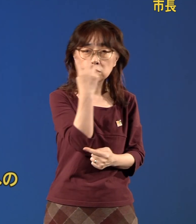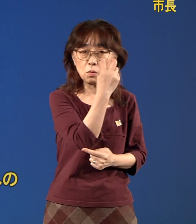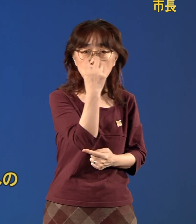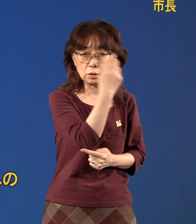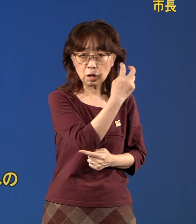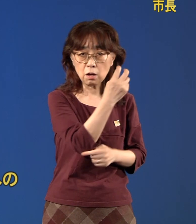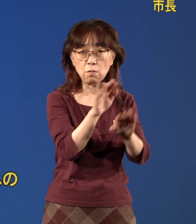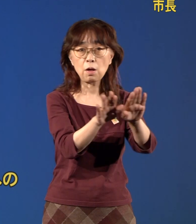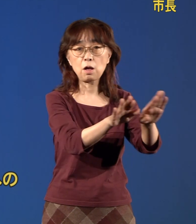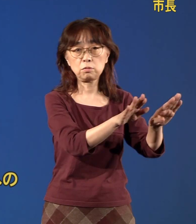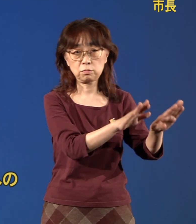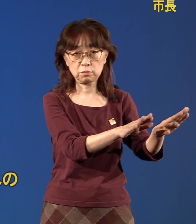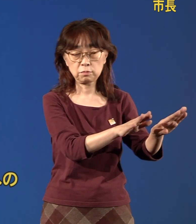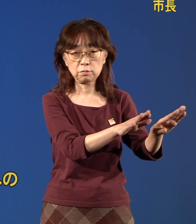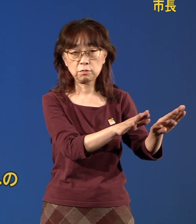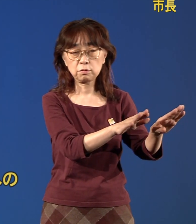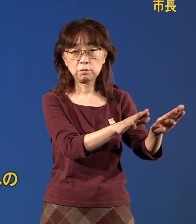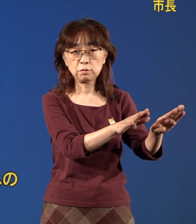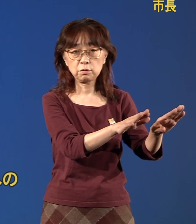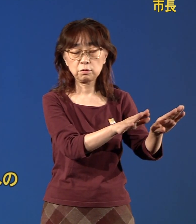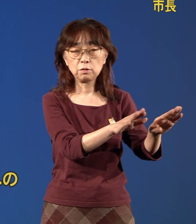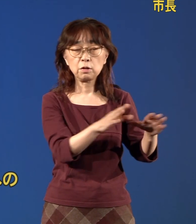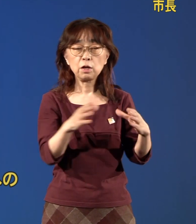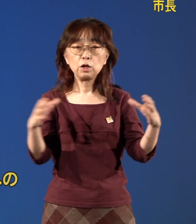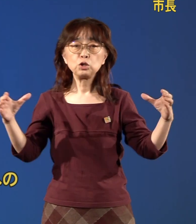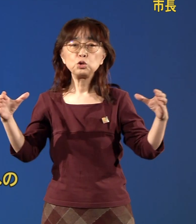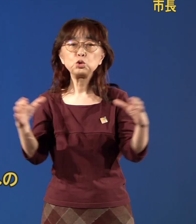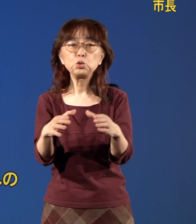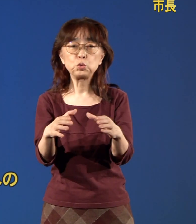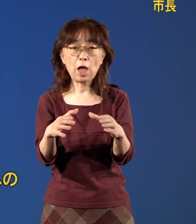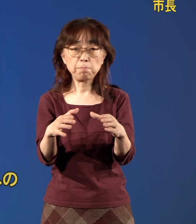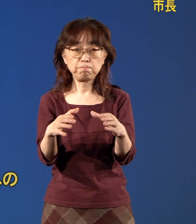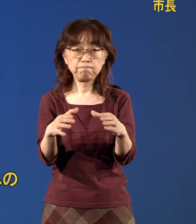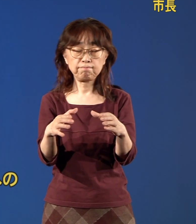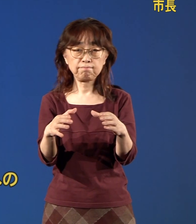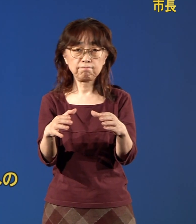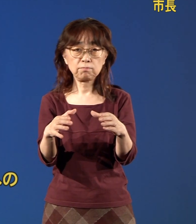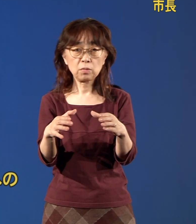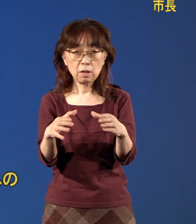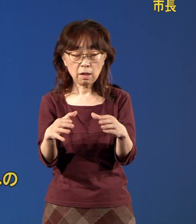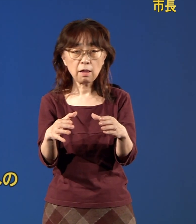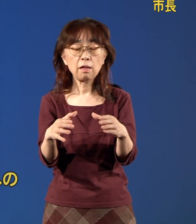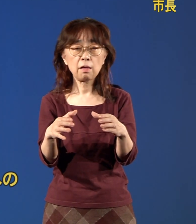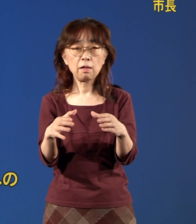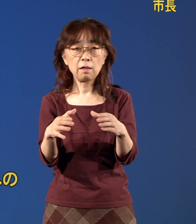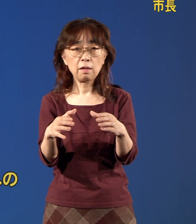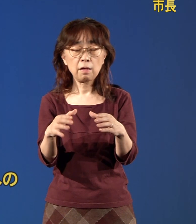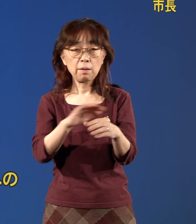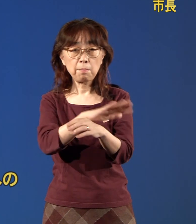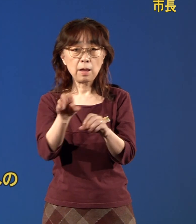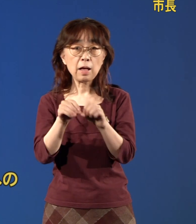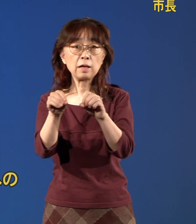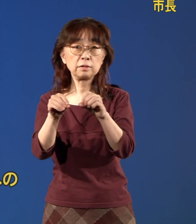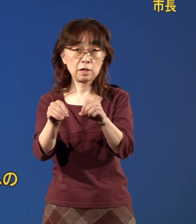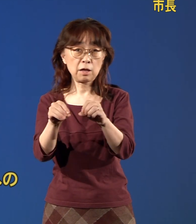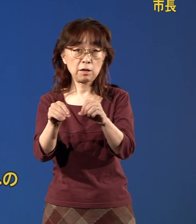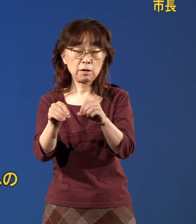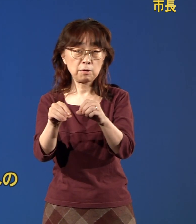ますけれども、集団でこう集団感染が起きた場合